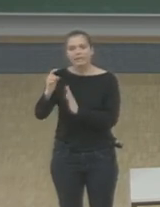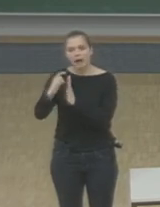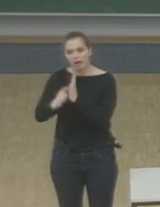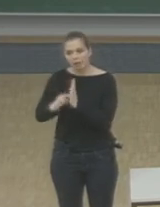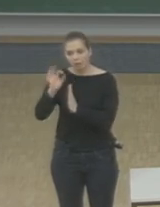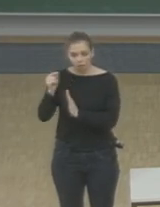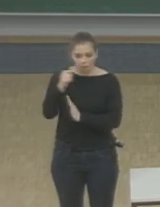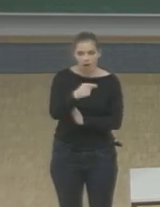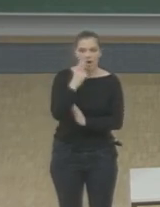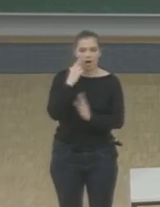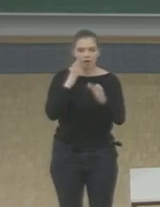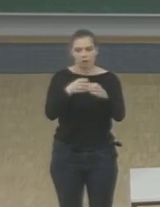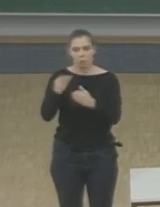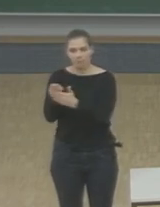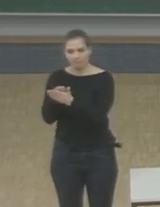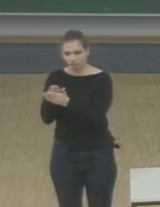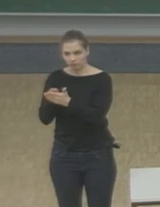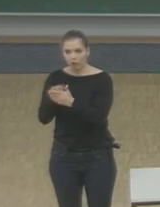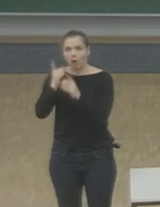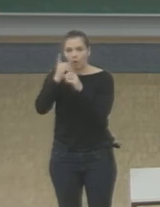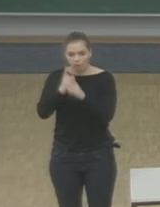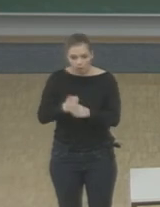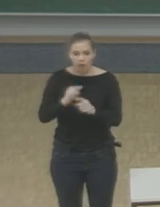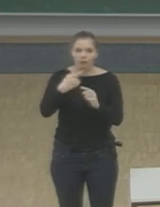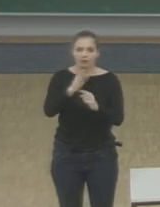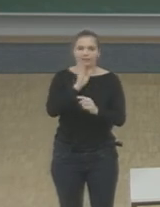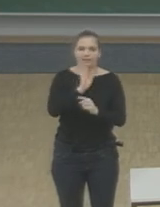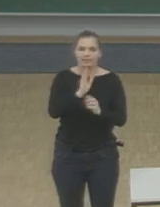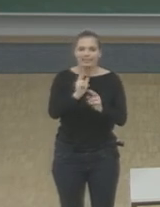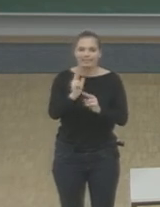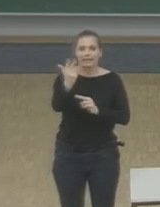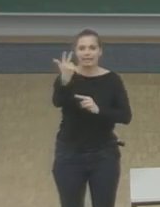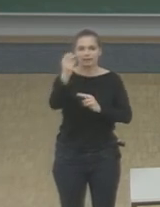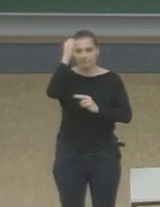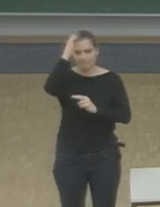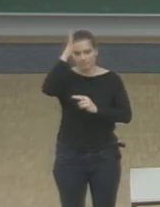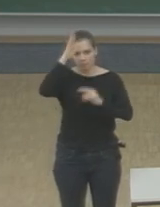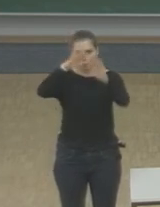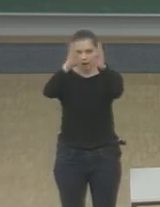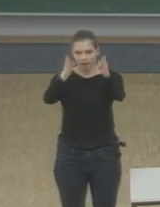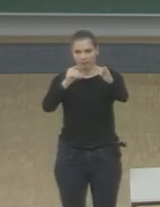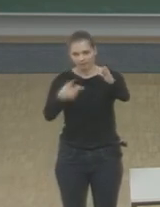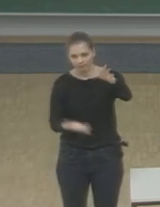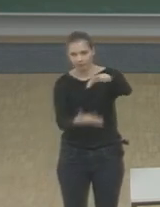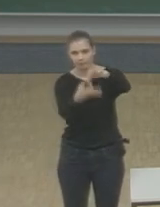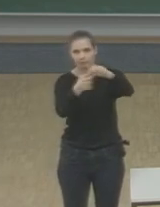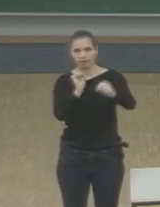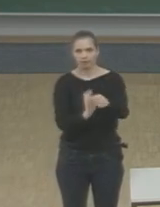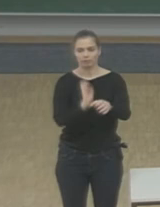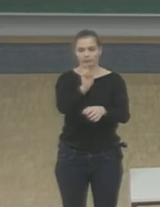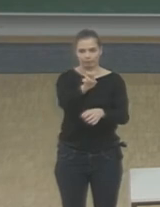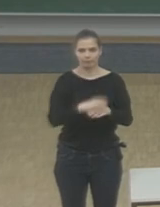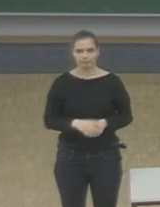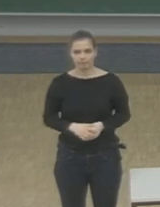zu beschreiben, die sich aus deren weiterem Bildungsweg an den tertiären Bildungseinrichtungen ergibt. Es geht also eher